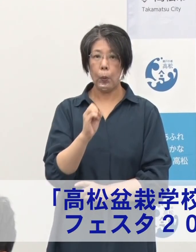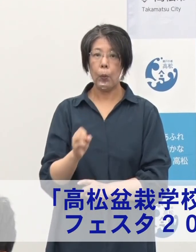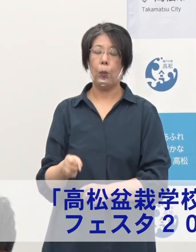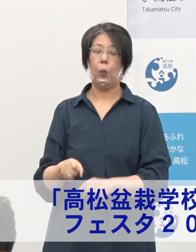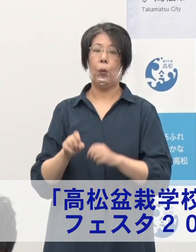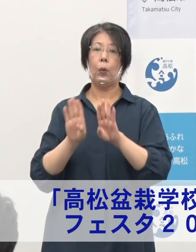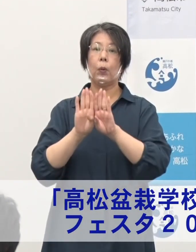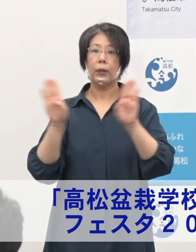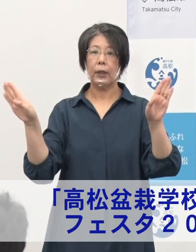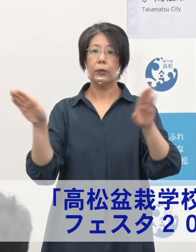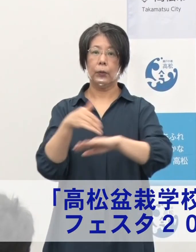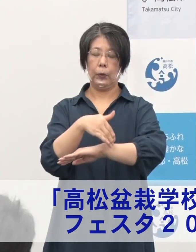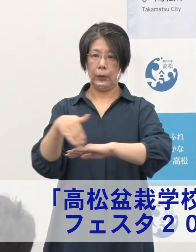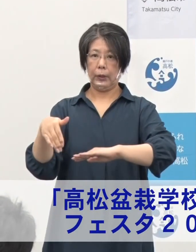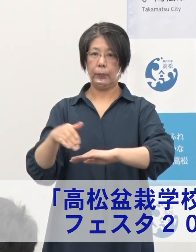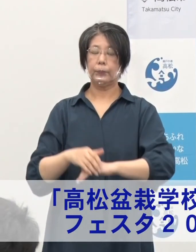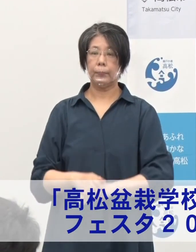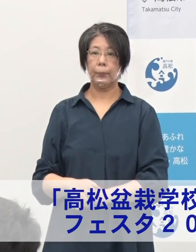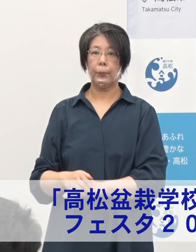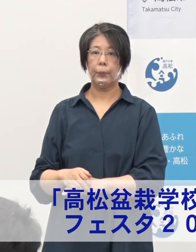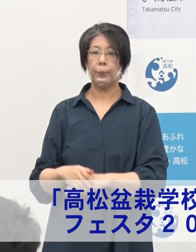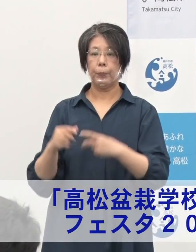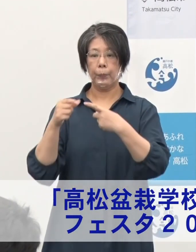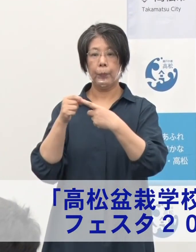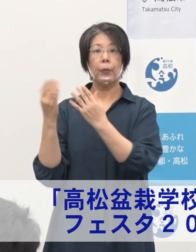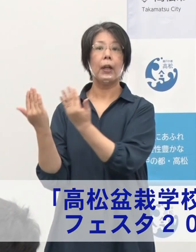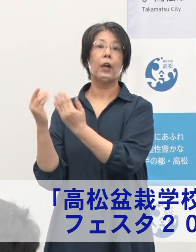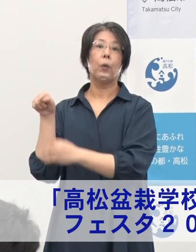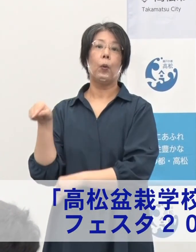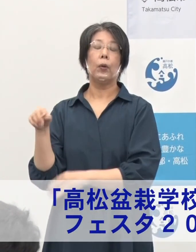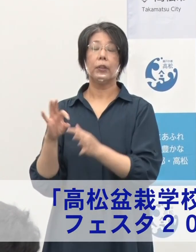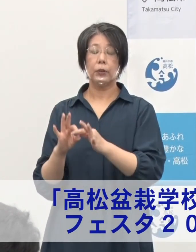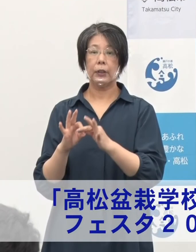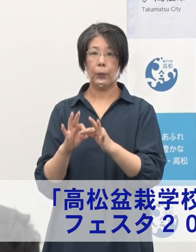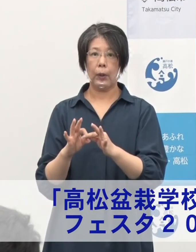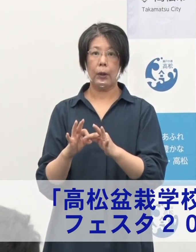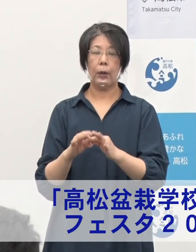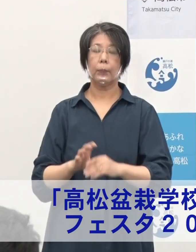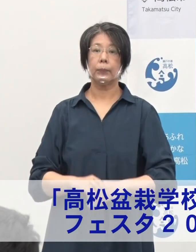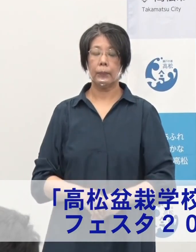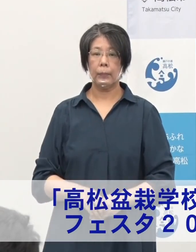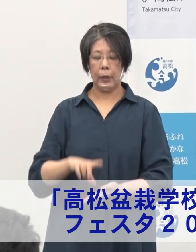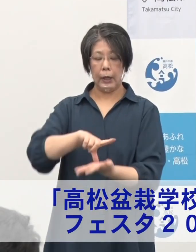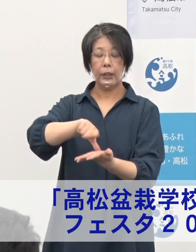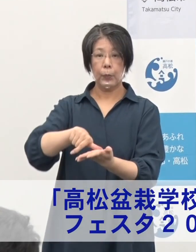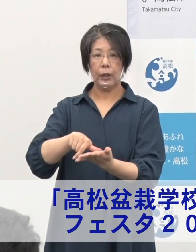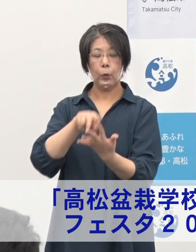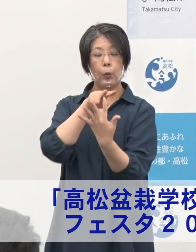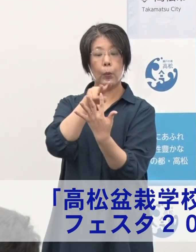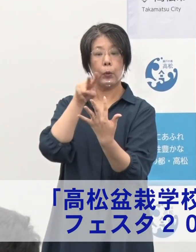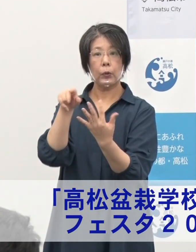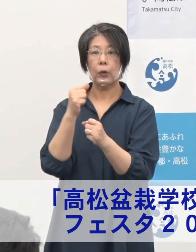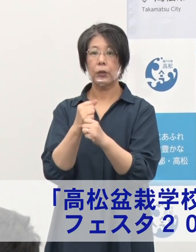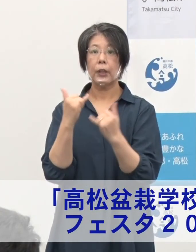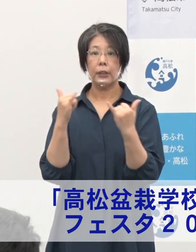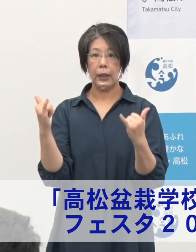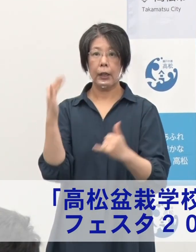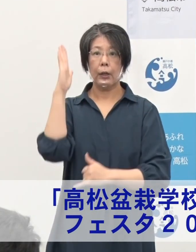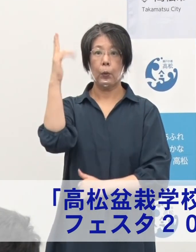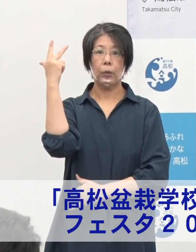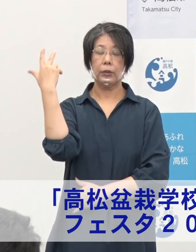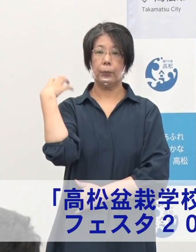たまず高松盆栽学校でございますけれどもこれにつきましては地元の盆栽生産者が講師と